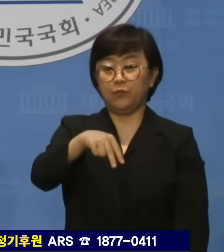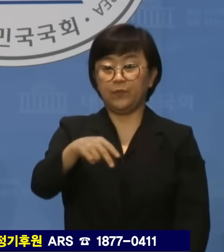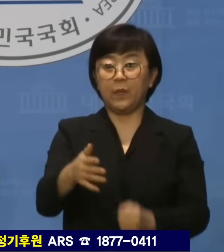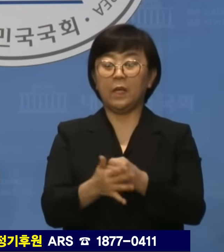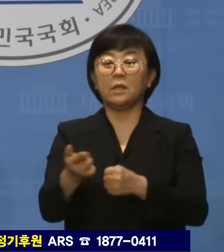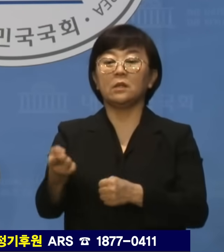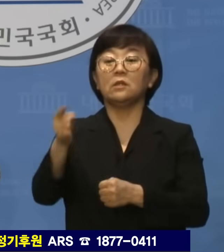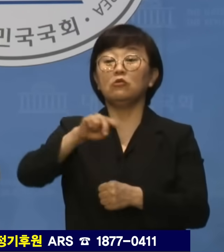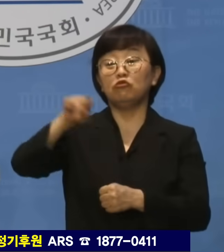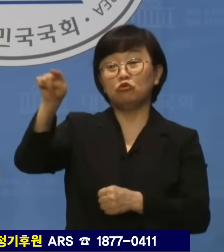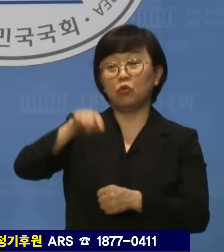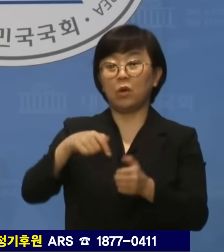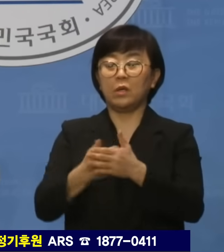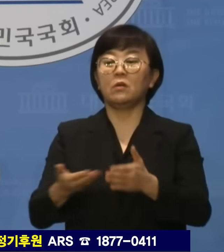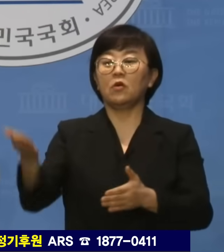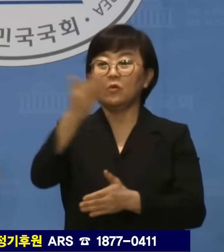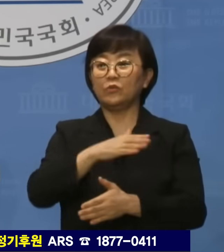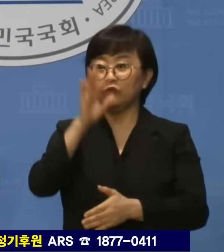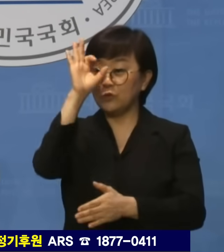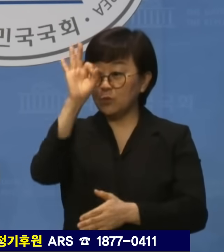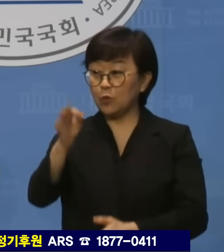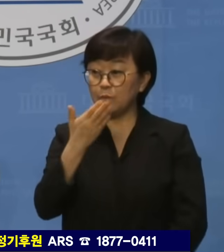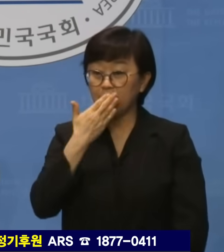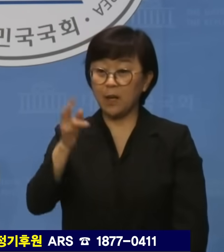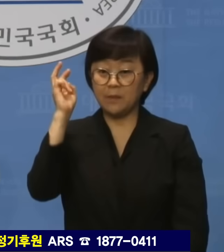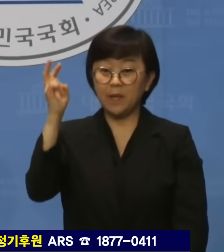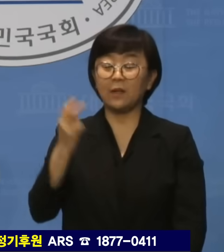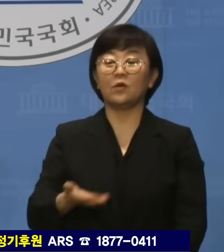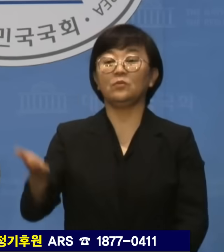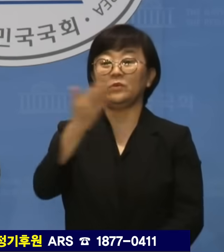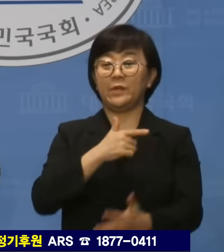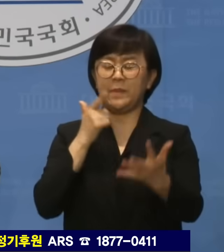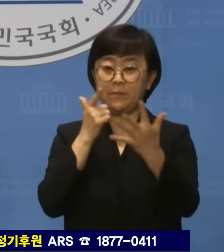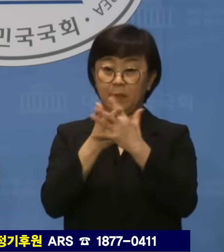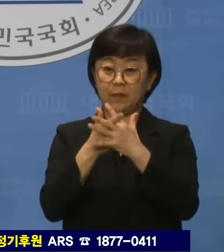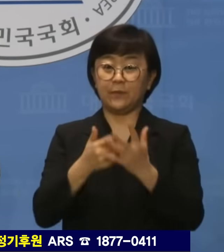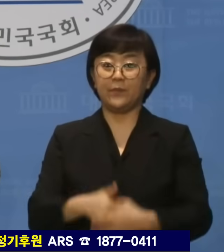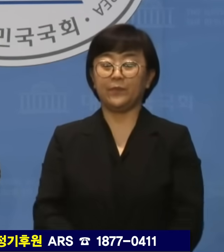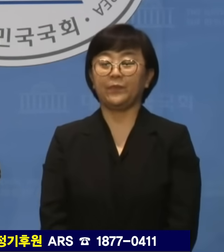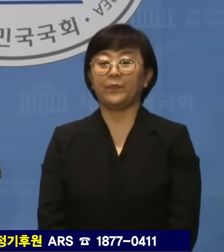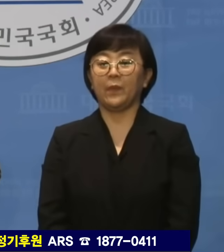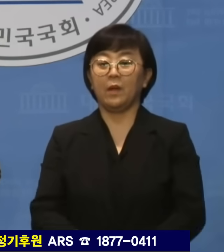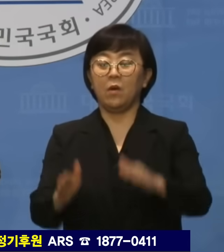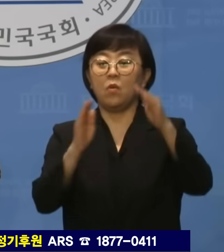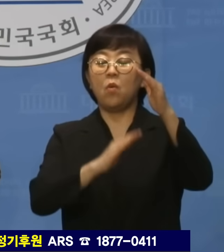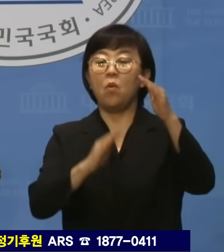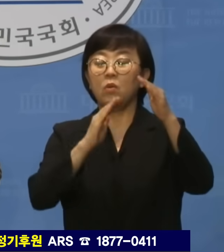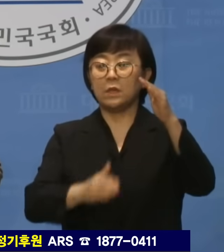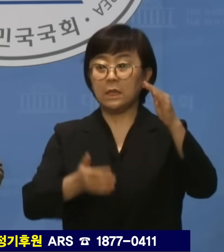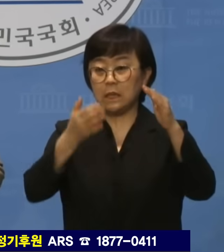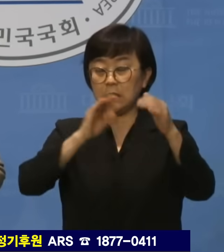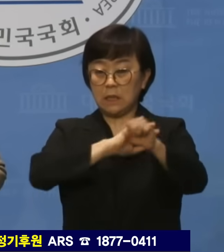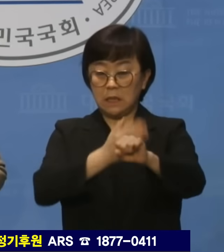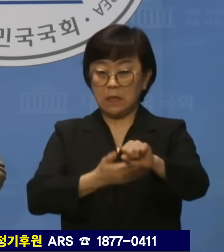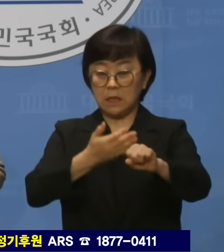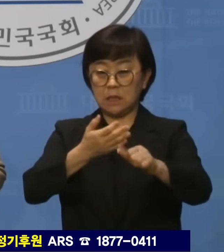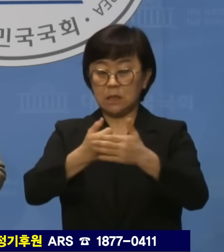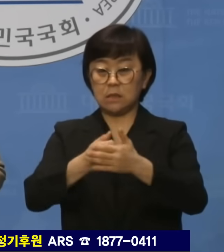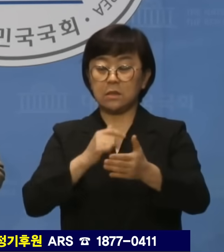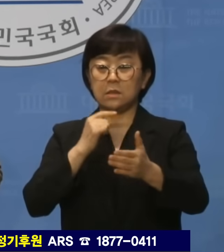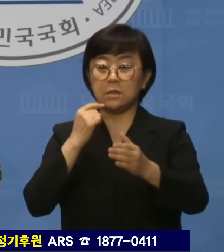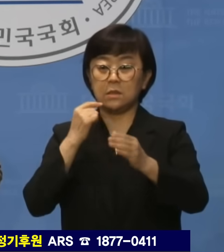그 구도가 여러분 눈에도 잘 보이시리라 생각이 듭니다. 현재 공익 제보자께서